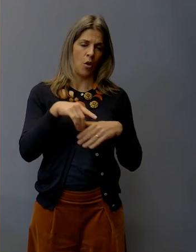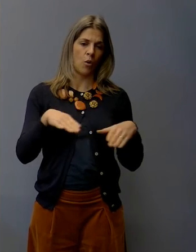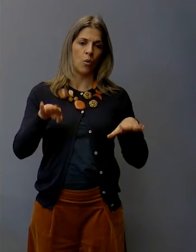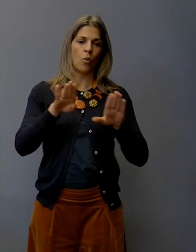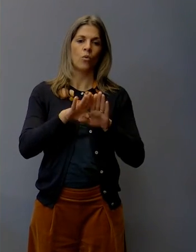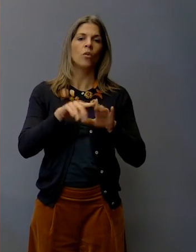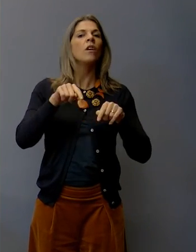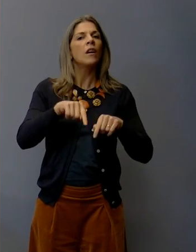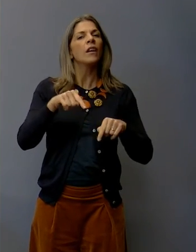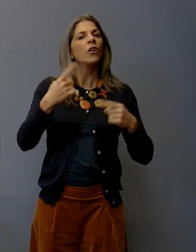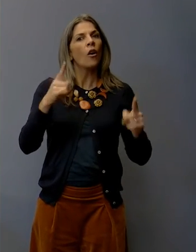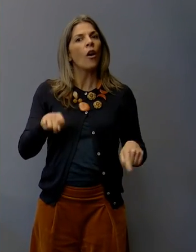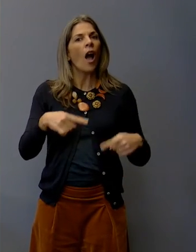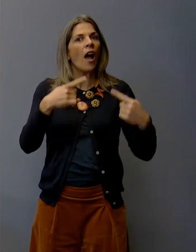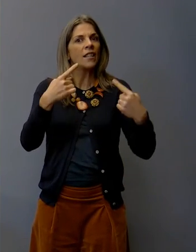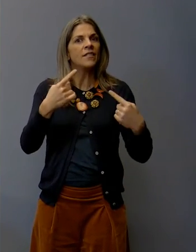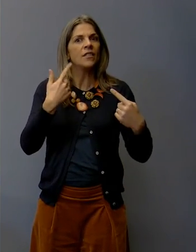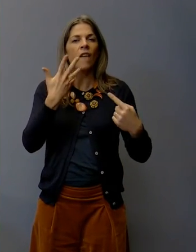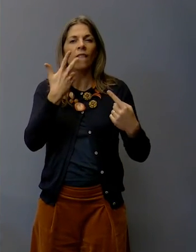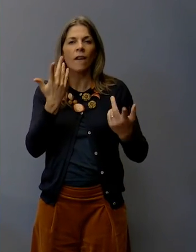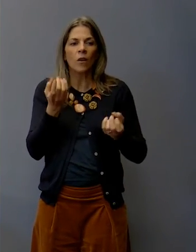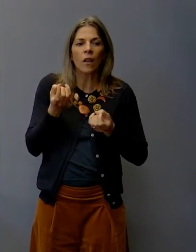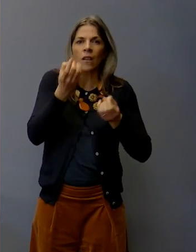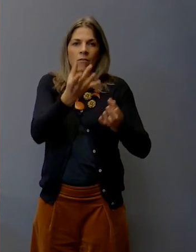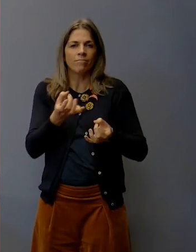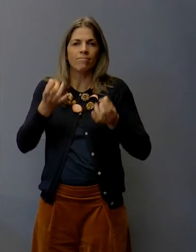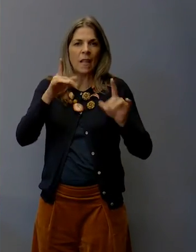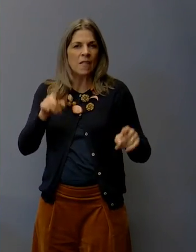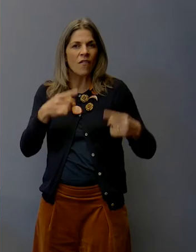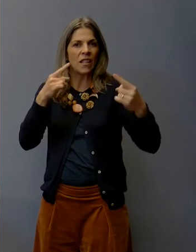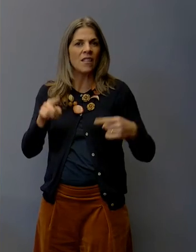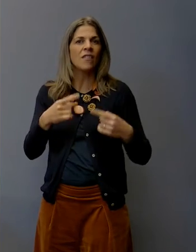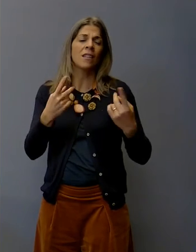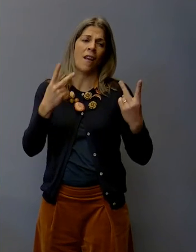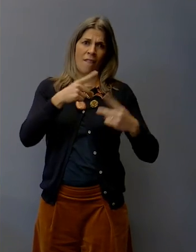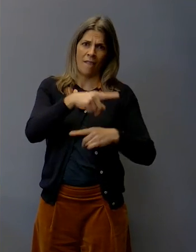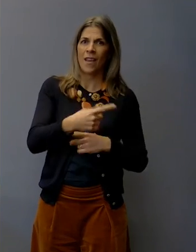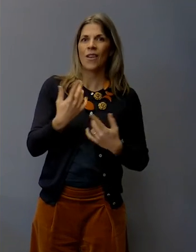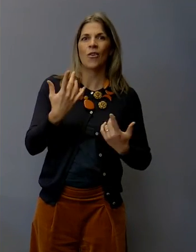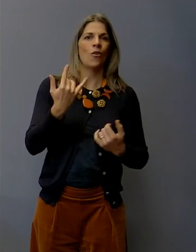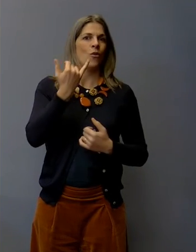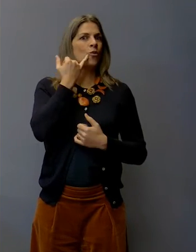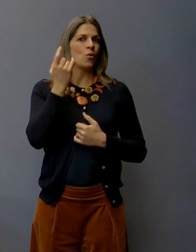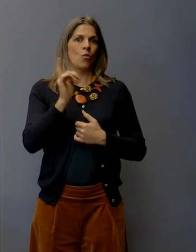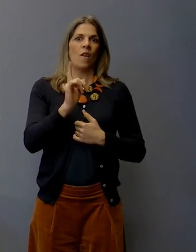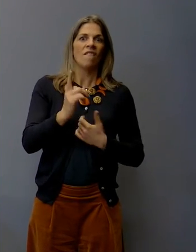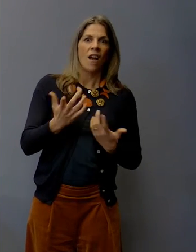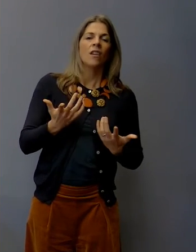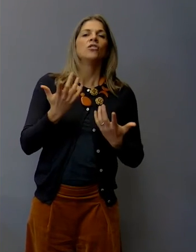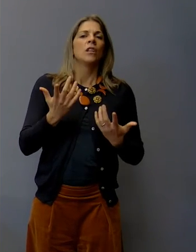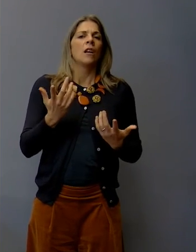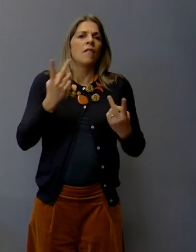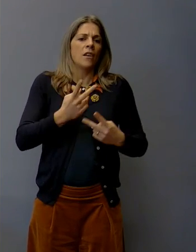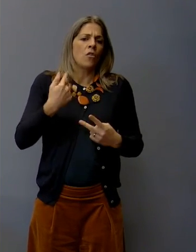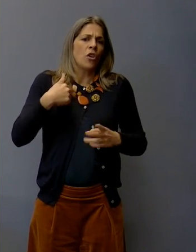sfida che io provavo a lanciarvi con queste cose è chiaro che non sono così appaganti perché come dire abbiamo costruito io ne